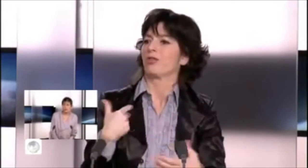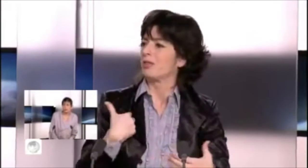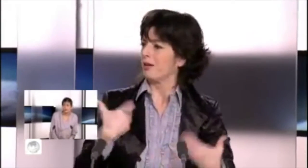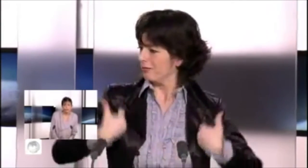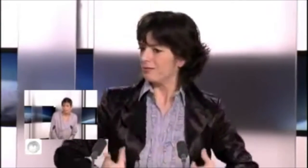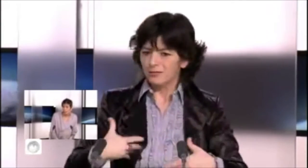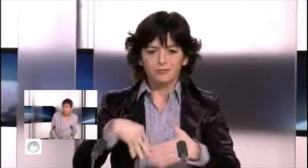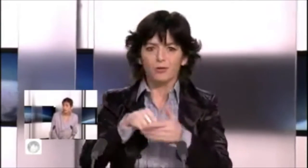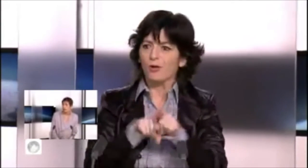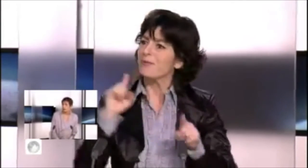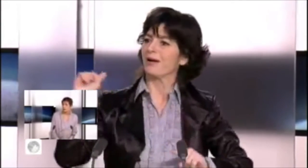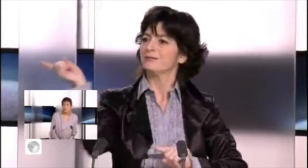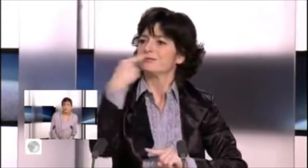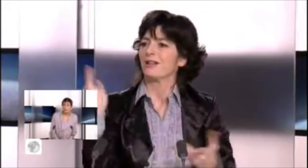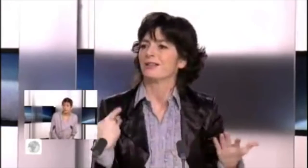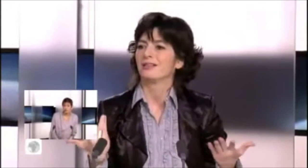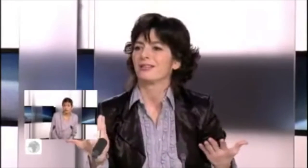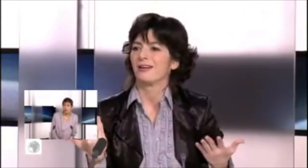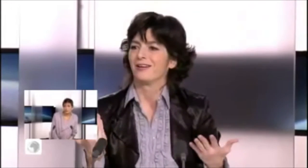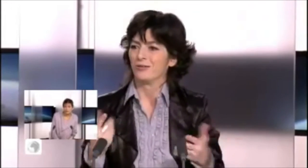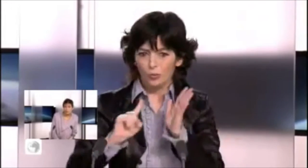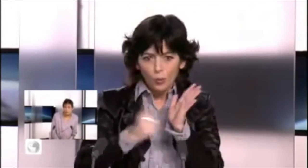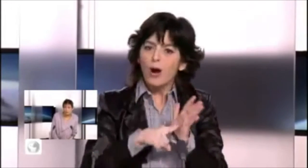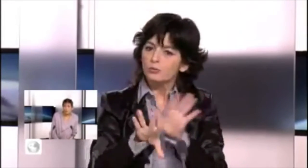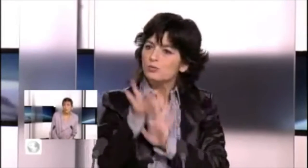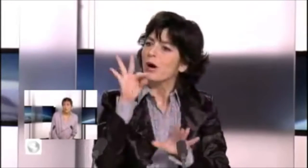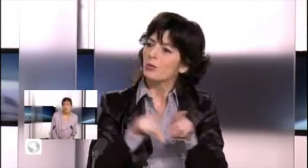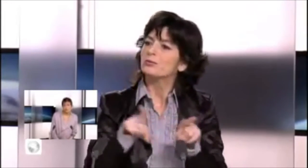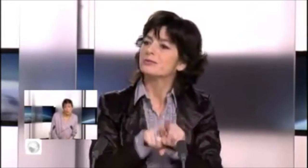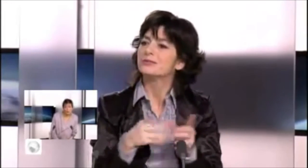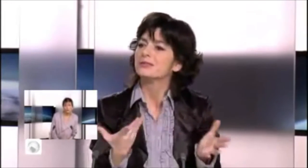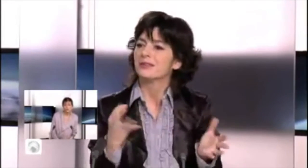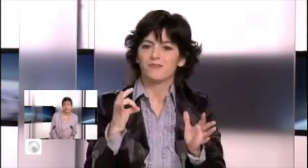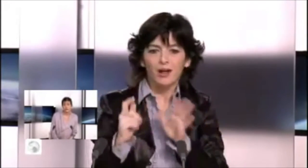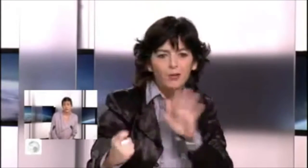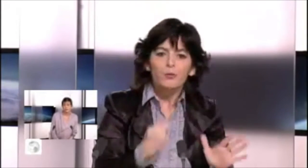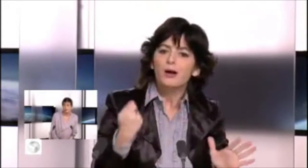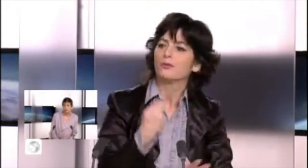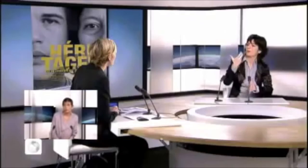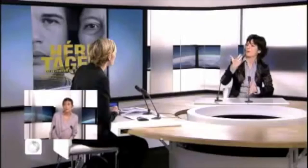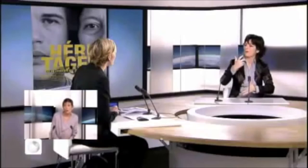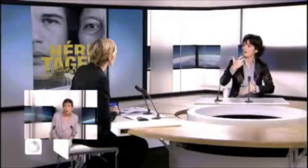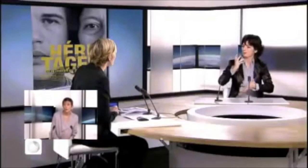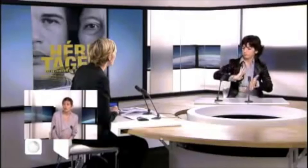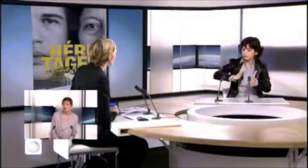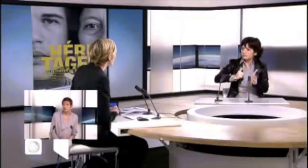citoyenne, je vote, je fais partie de la société au même titre que tous les autres. Donc j'ai le droit de choisir également ce qui est bon pour moi. J'ai le droit